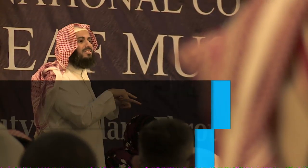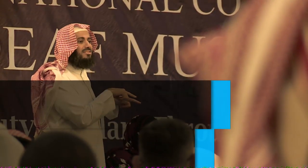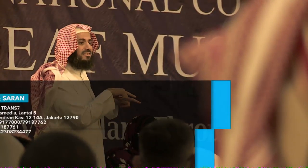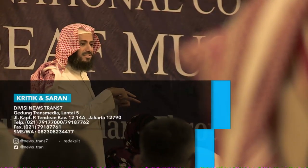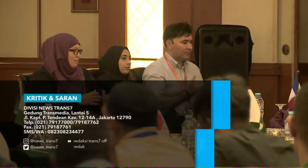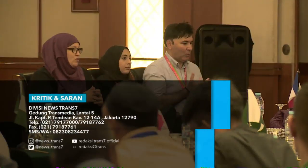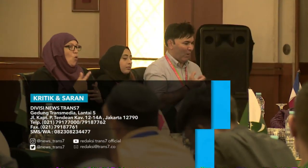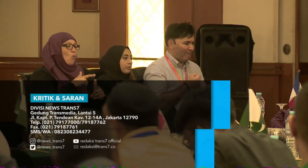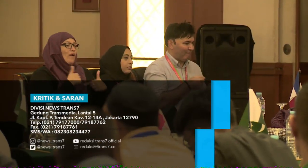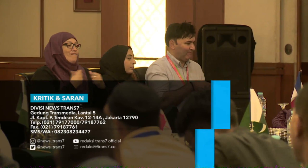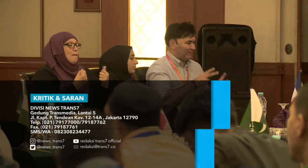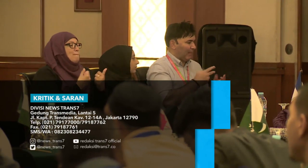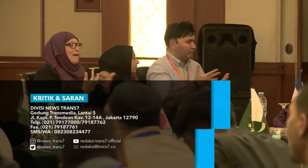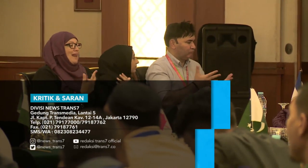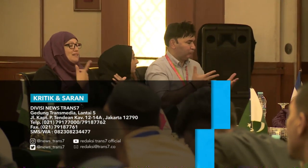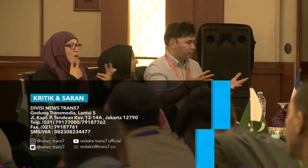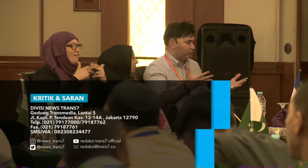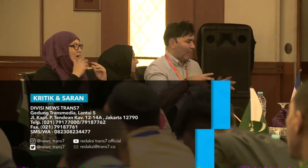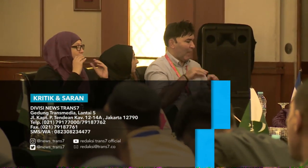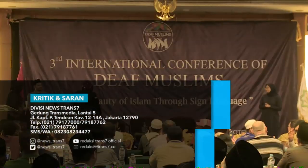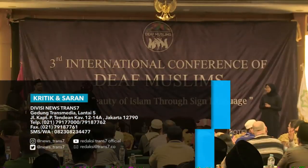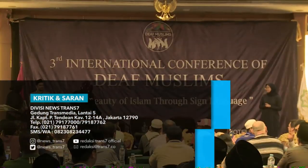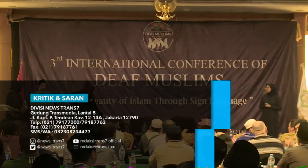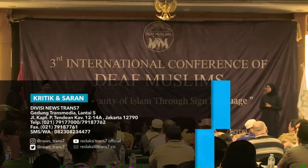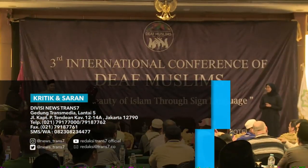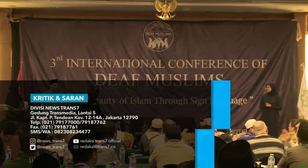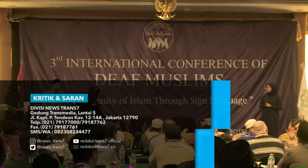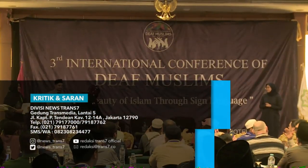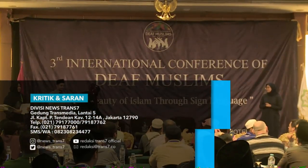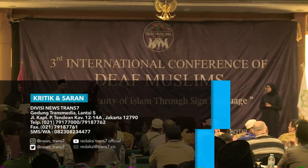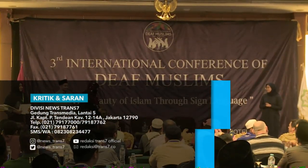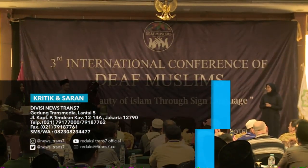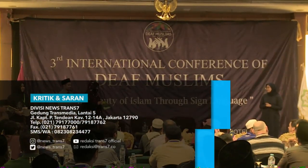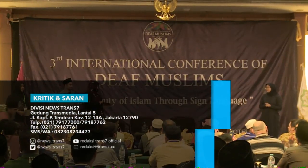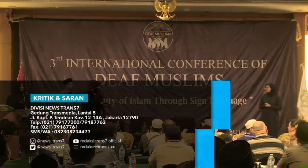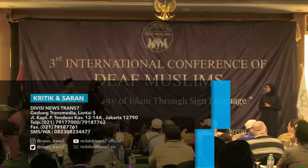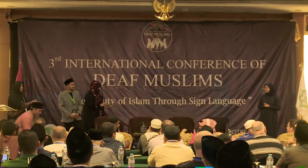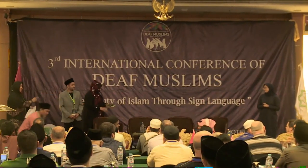kepedulian terhadap kaum tuli. Fida Rahmania, Arif Yunan, Jakarta.